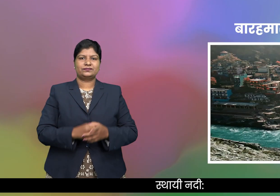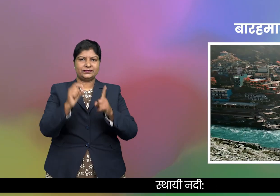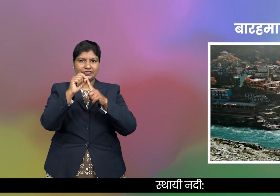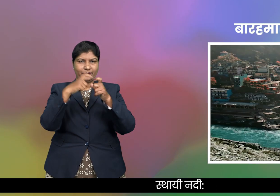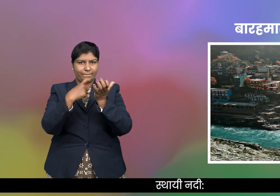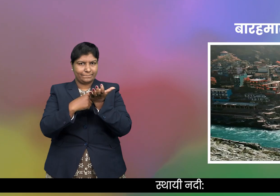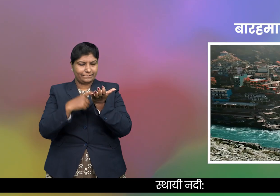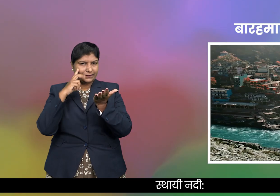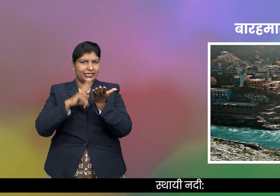स्थायी नदी,